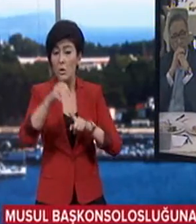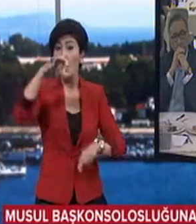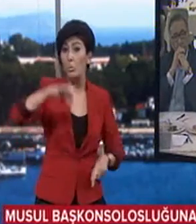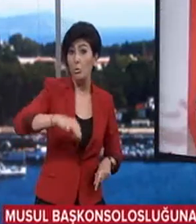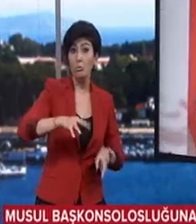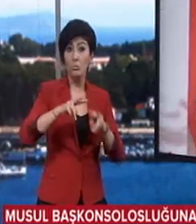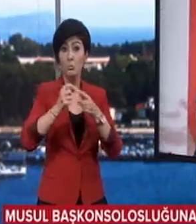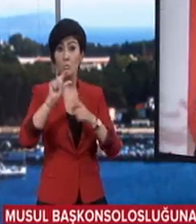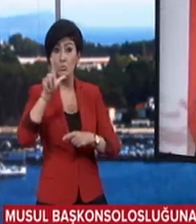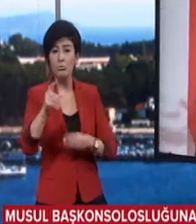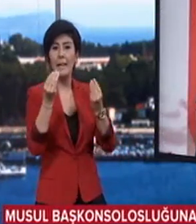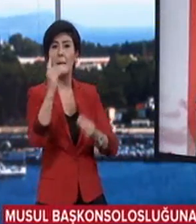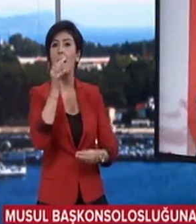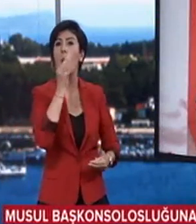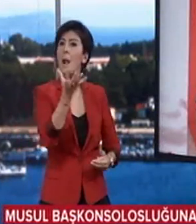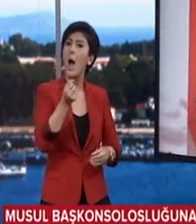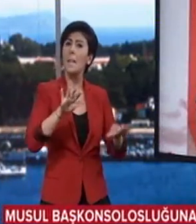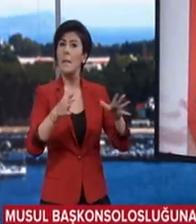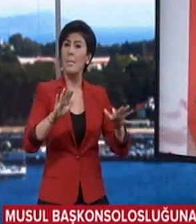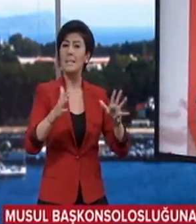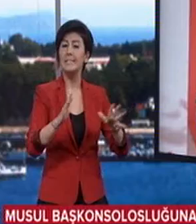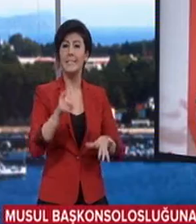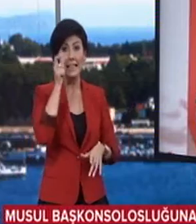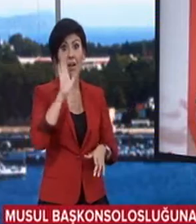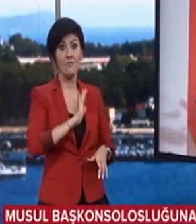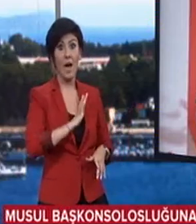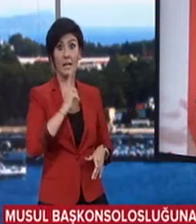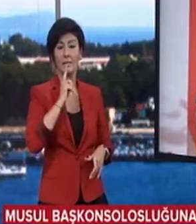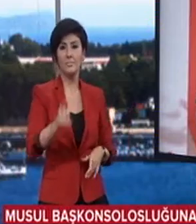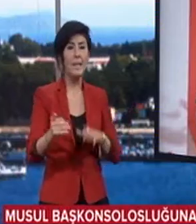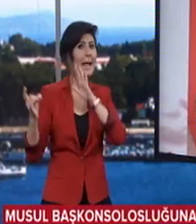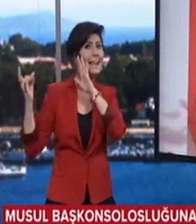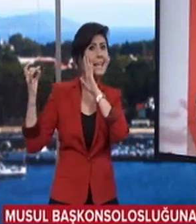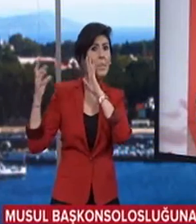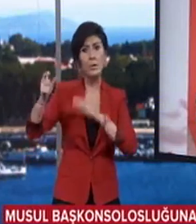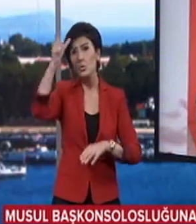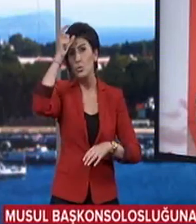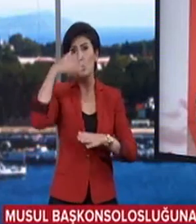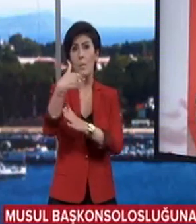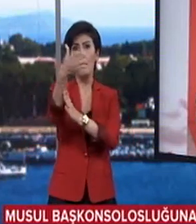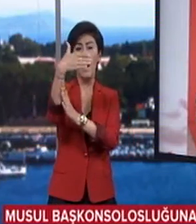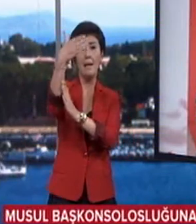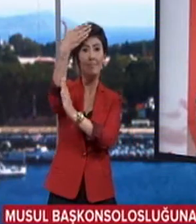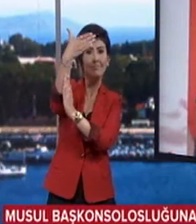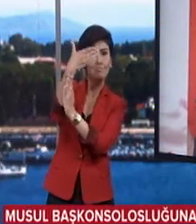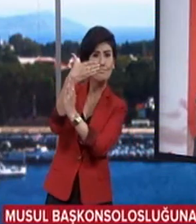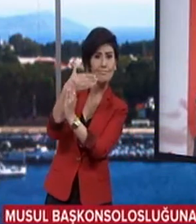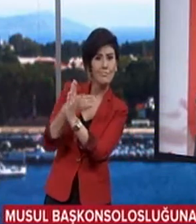Arınç, bugün Musul'dan iyi bir haber alınabileceğinin de sinyalini verdi. Diyarbakır'daki Türk bayrağının indirilmesi